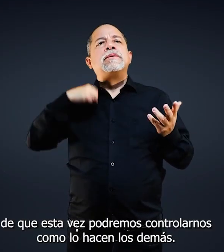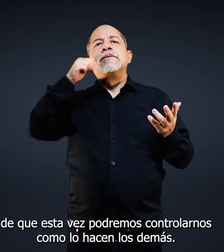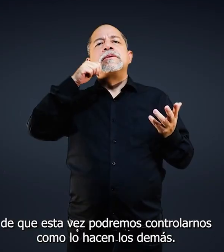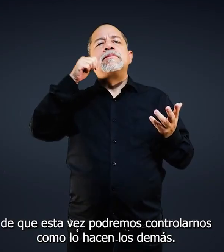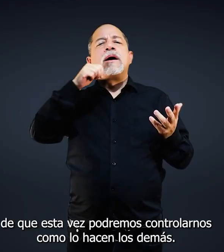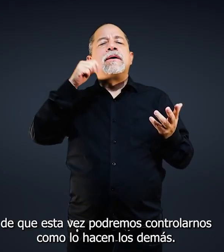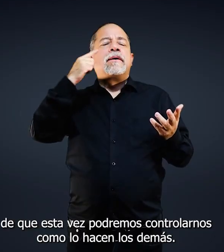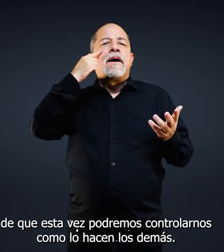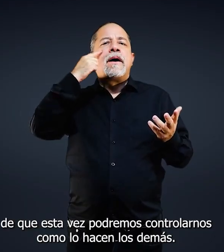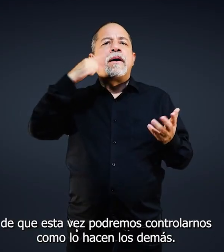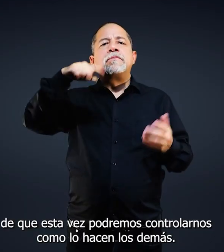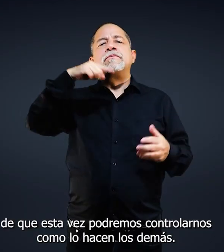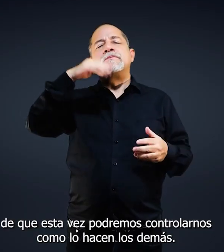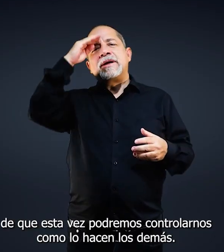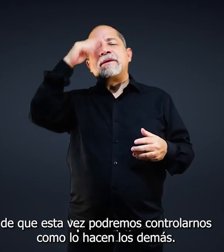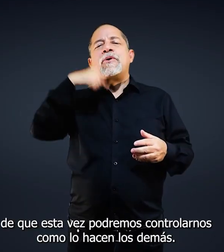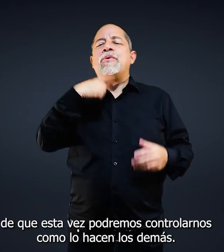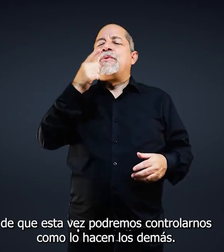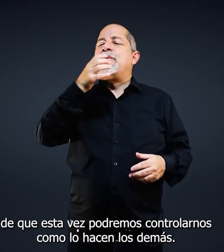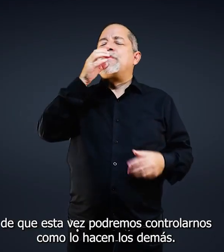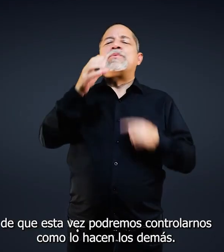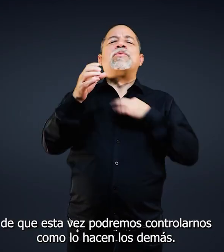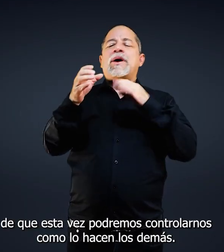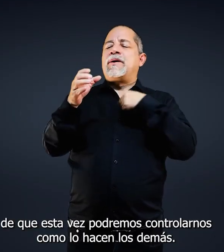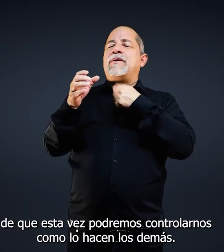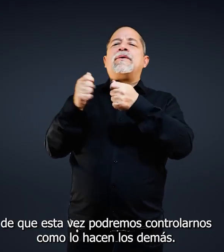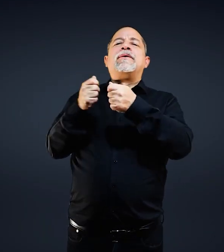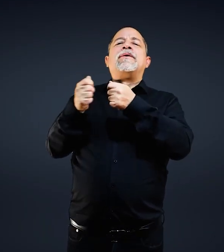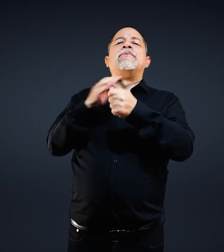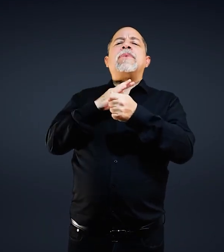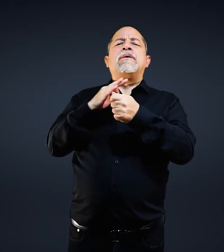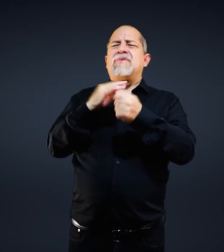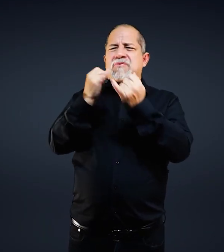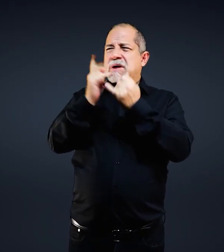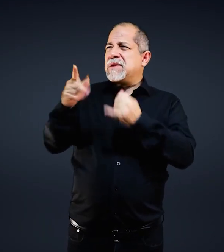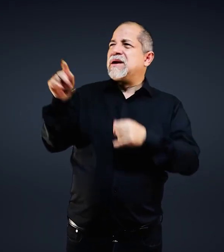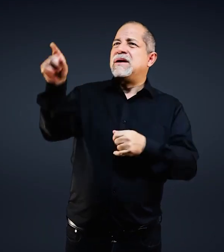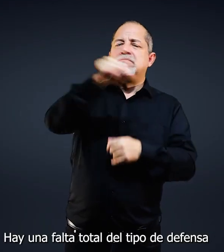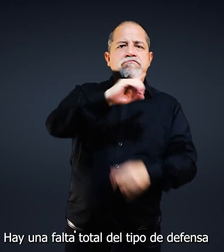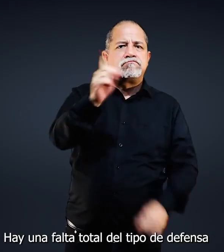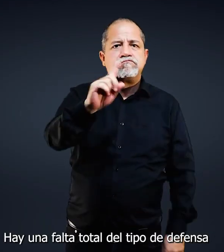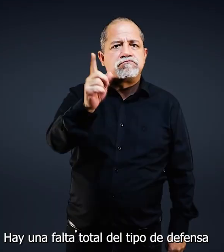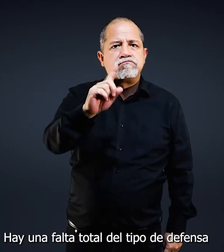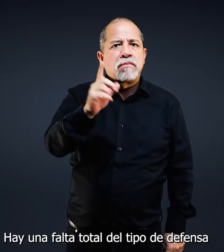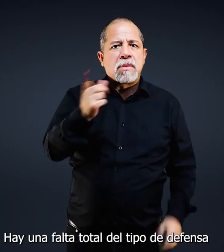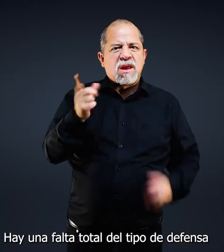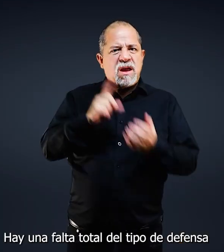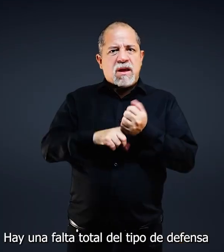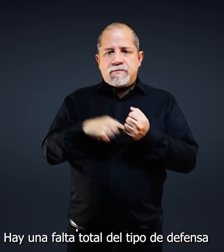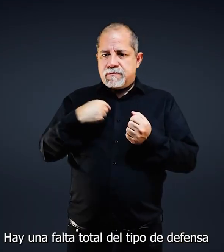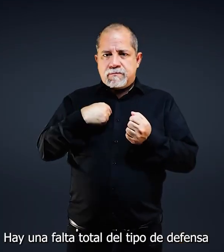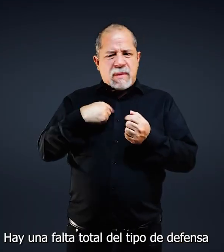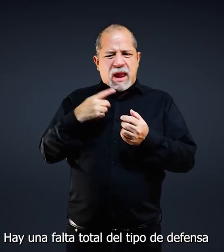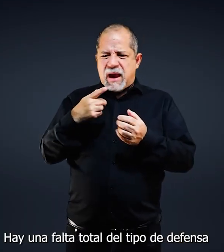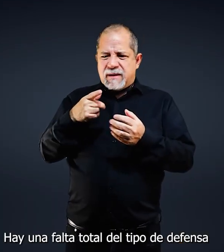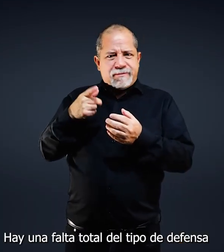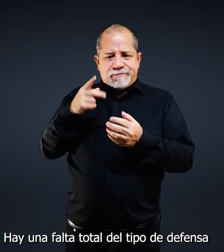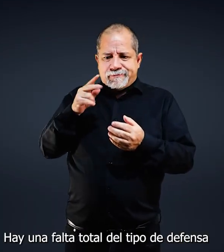vez podremos controlarnos como lo hacen los demás. Hay una falta total del tipo de defensa